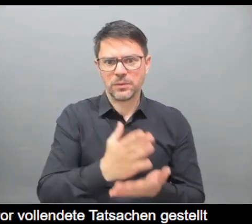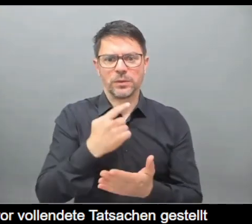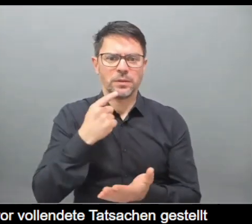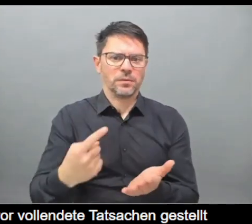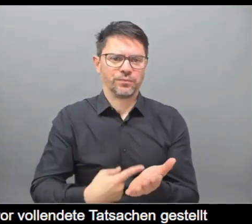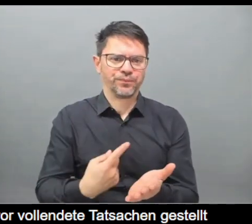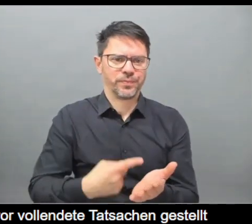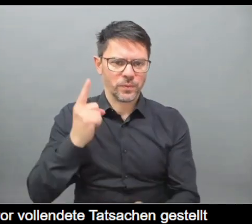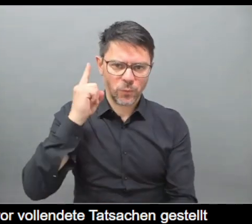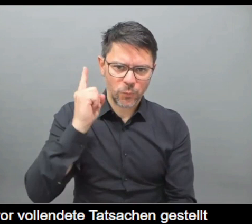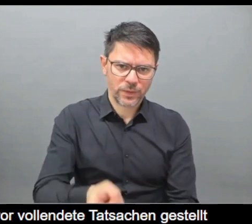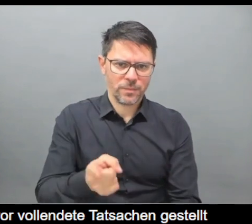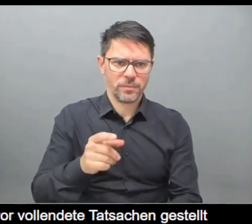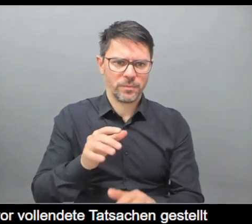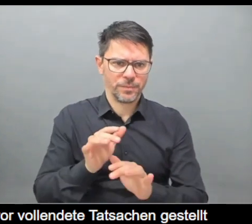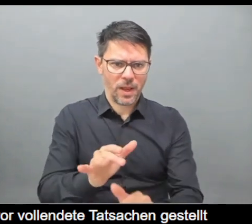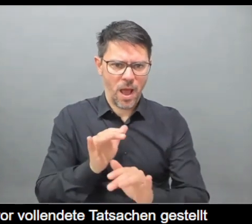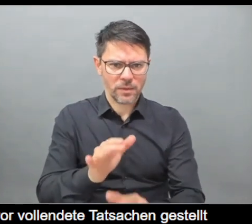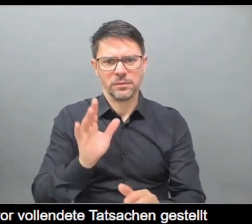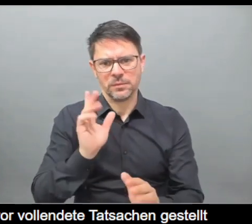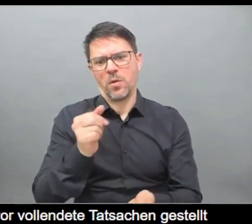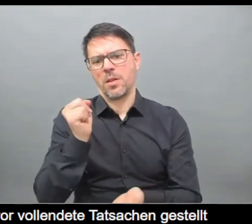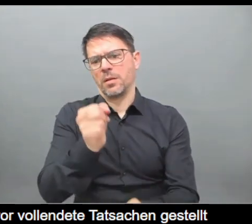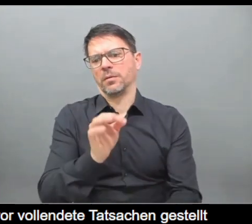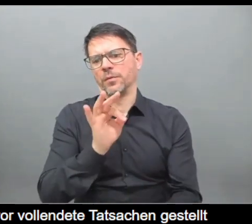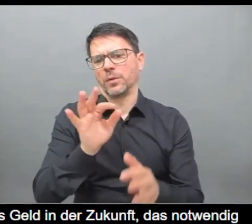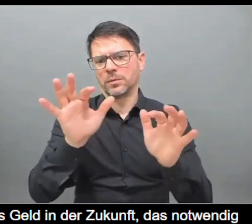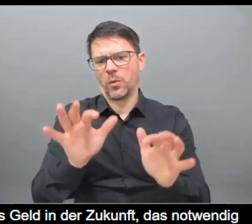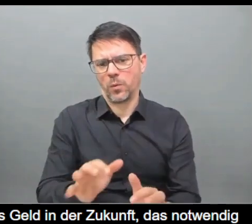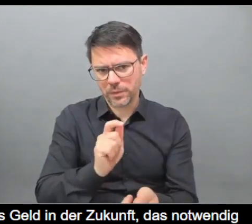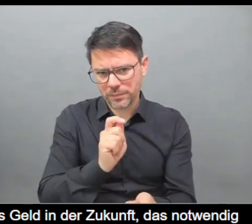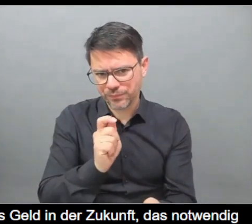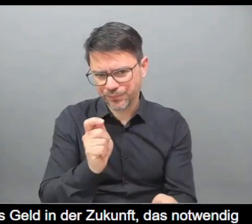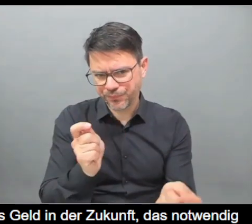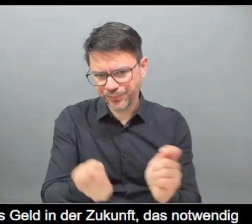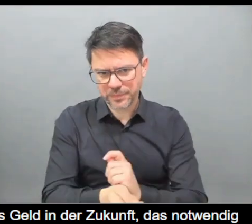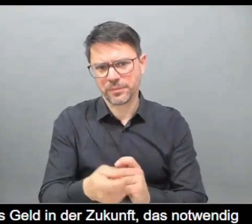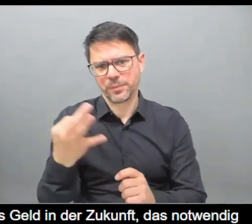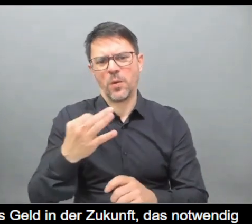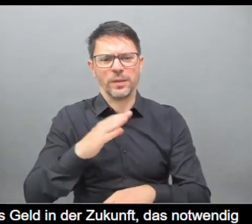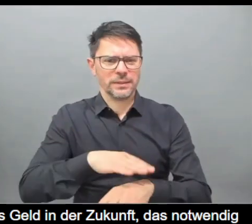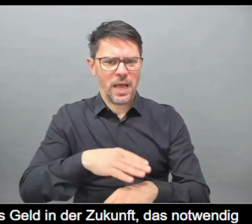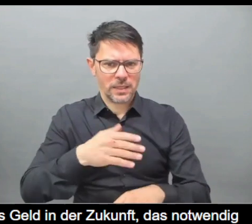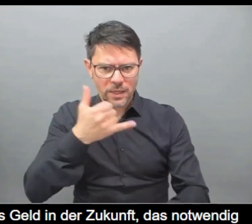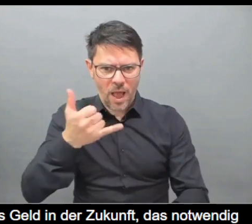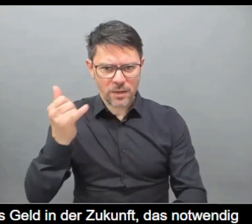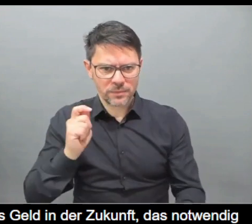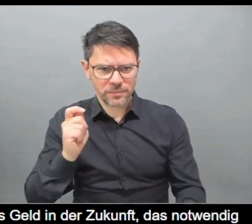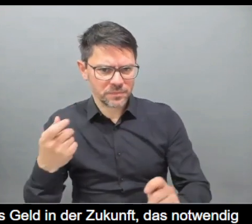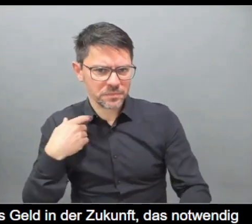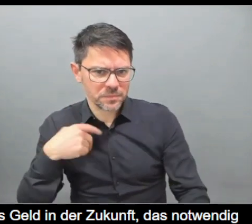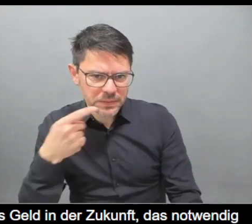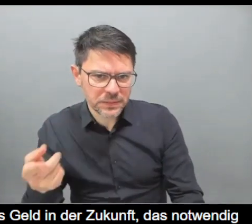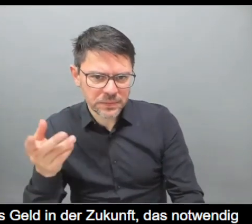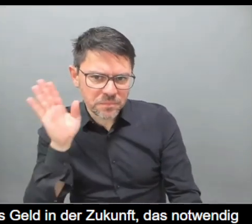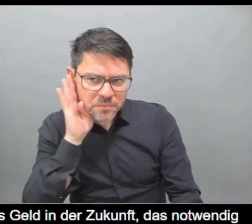umsetzen zu können. Ein letztes noch zum Thema Fastlane, weil wir uns heute neben der Krankenhausreform auch nochmal mit der Fastlane